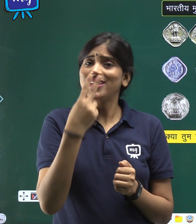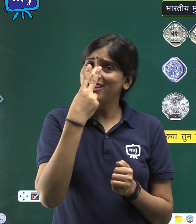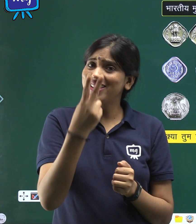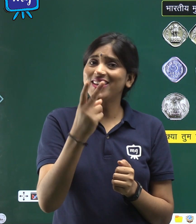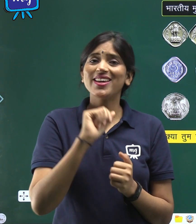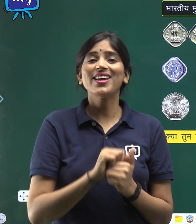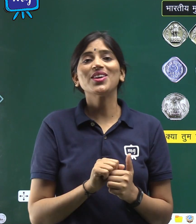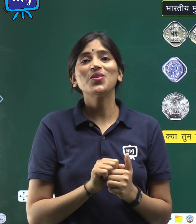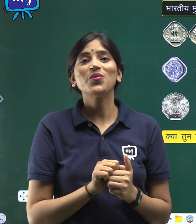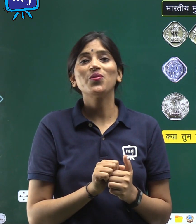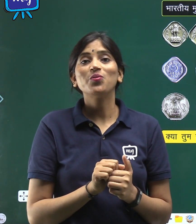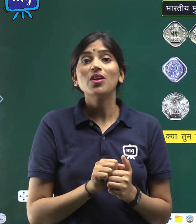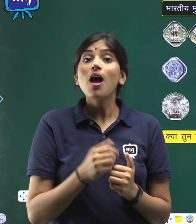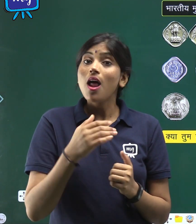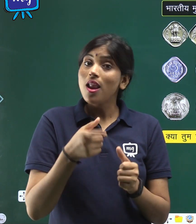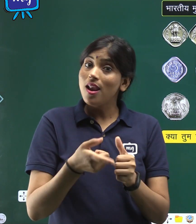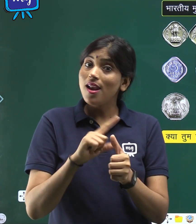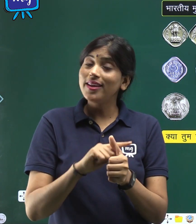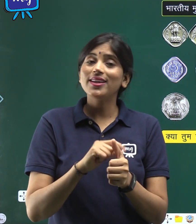हैं, लेकिन